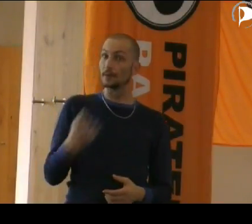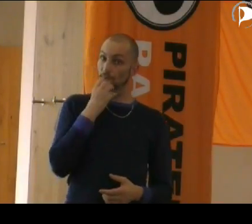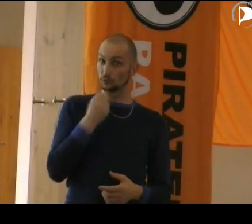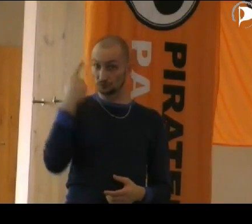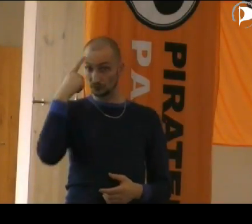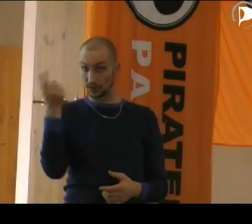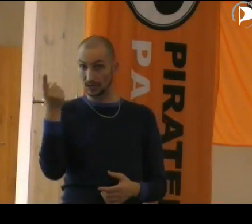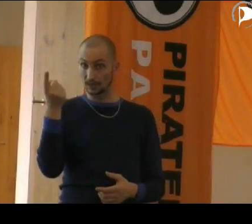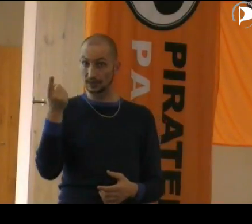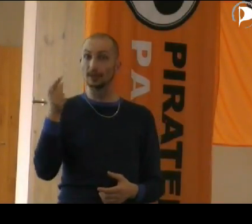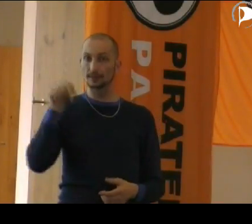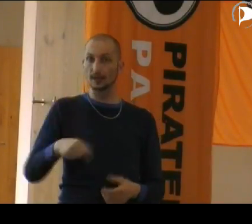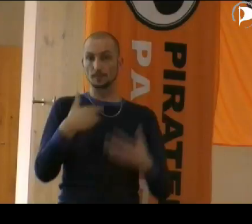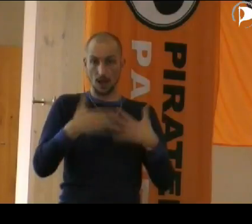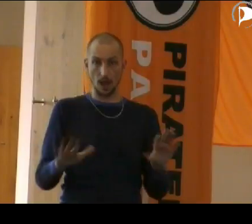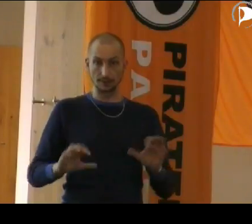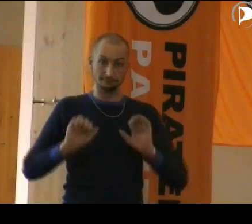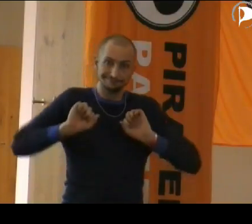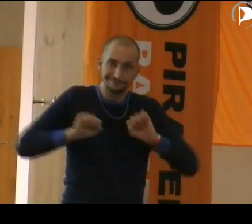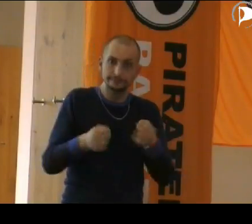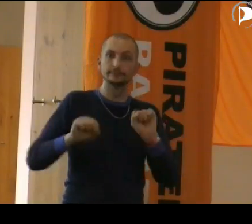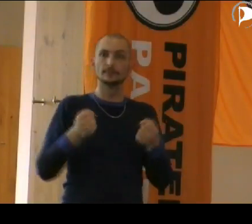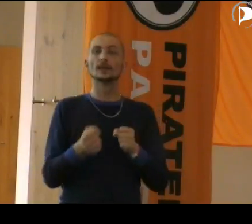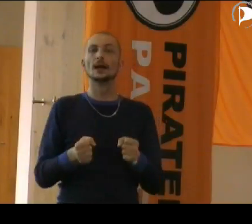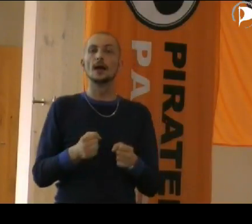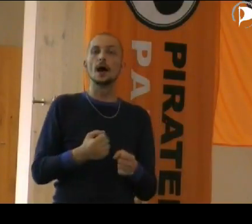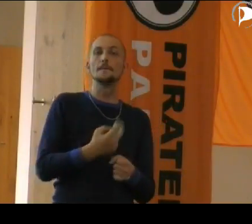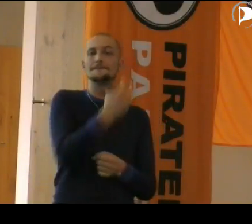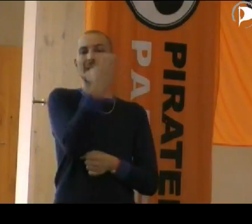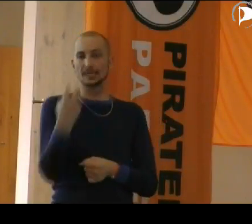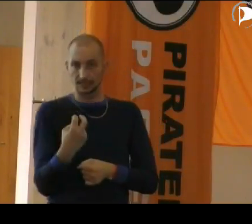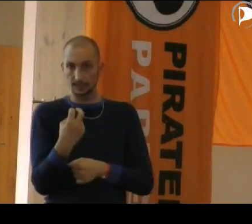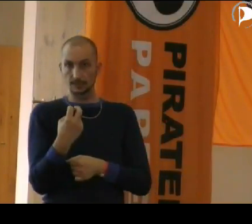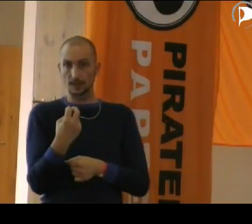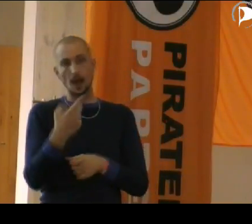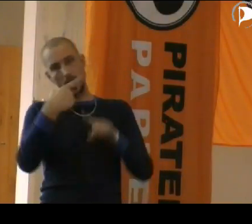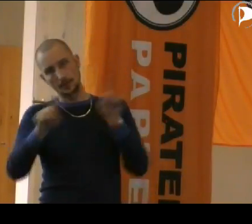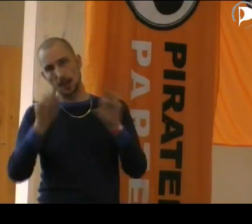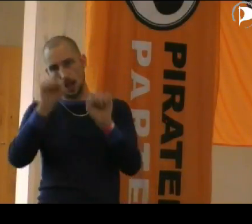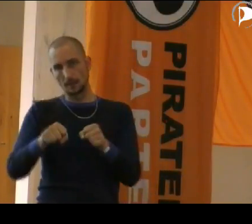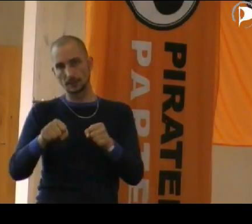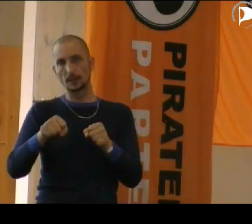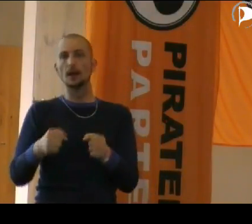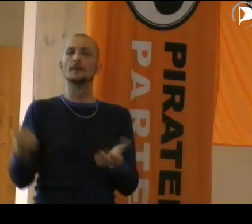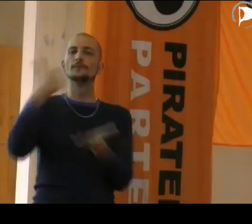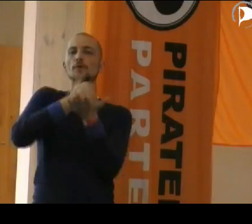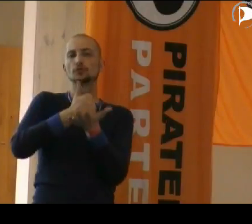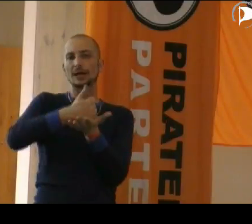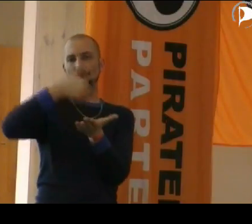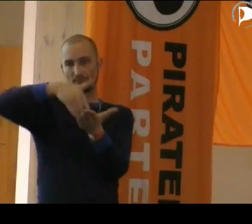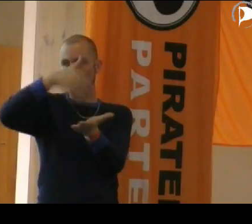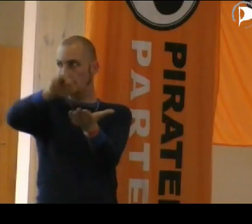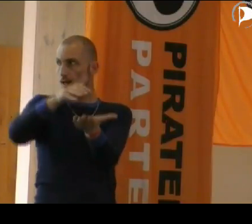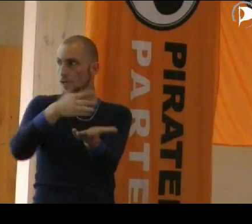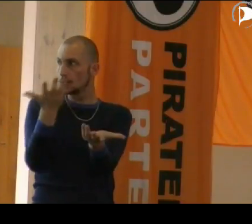dieses engagement kienast weißes oder in einem anderen amt des vorstandes vorzuführen ich